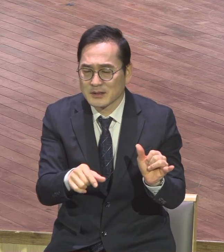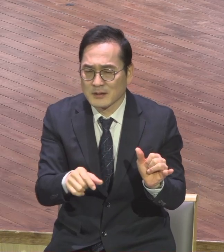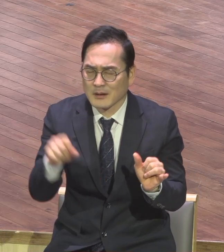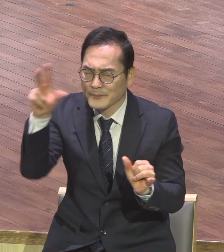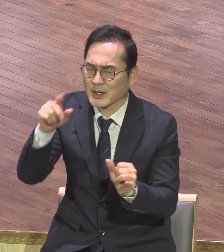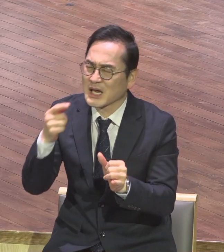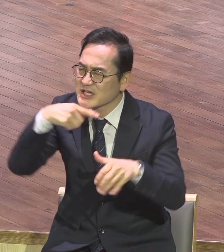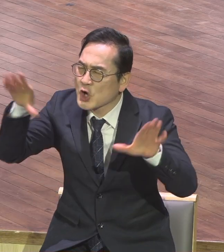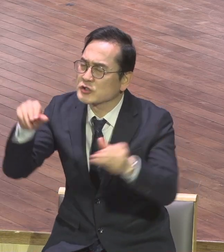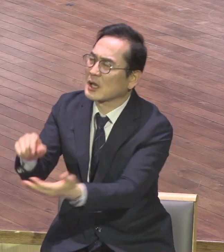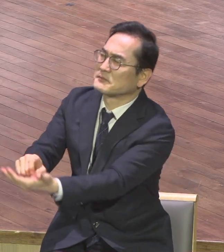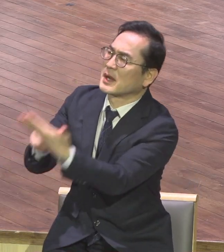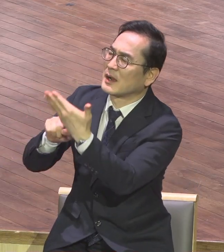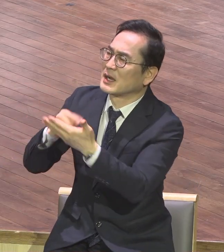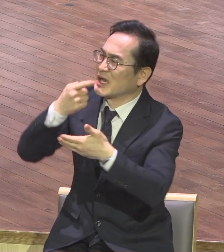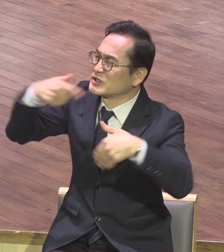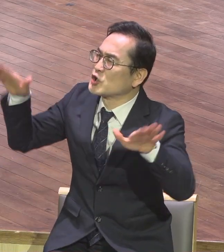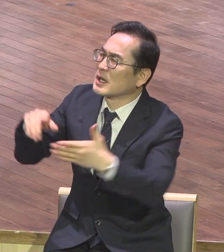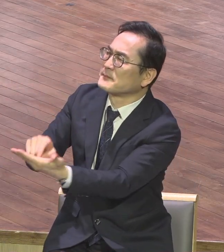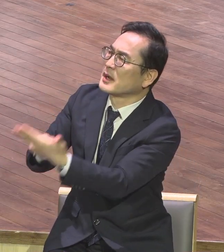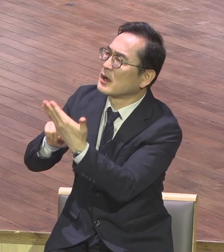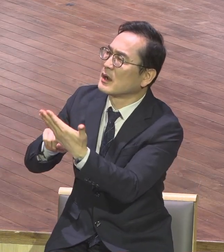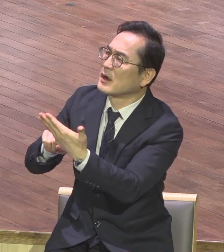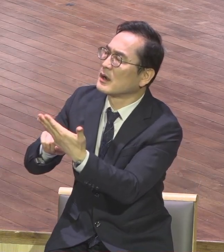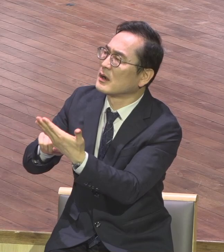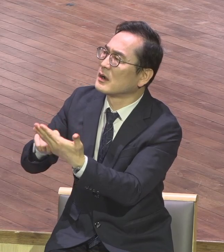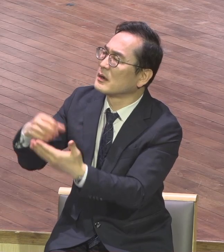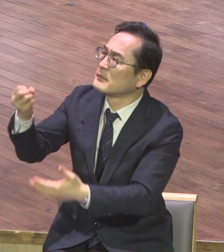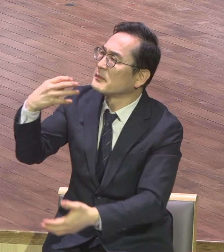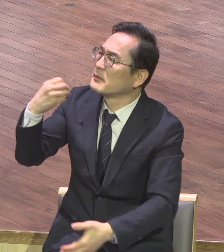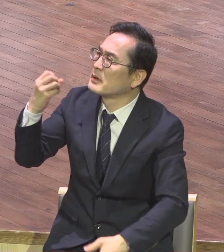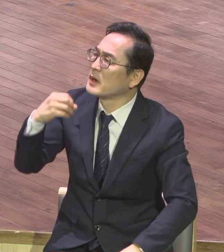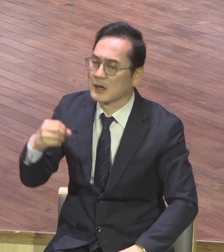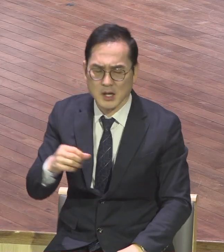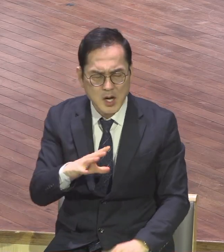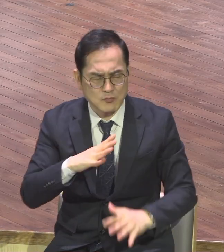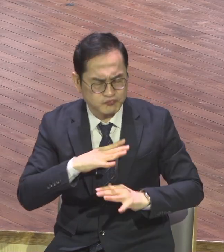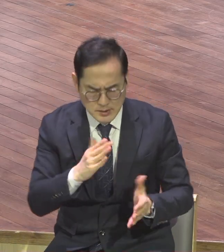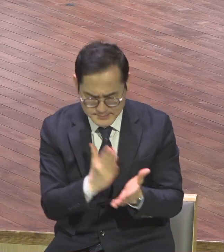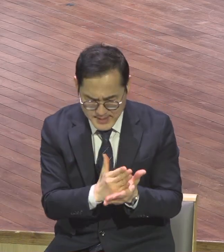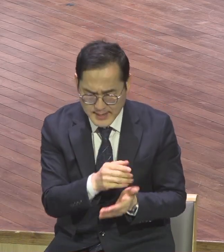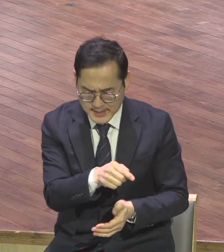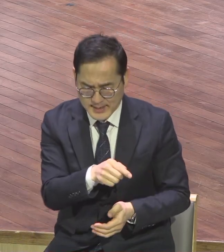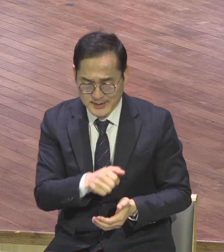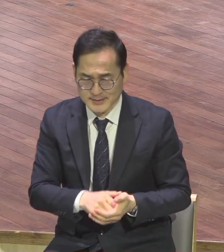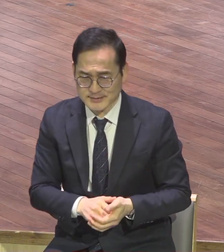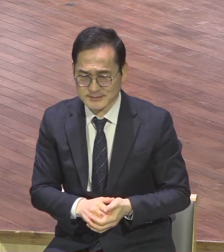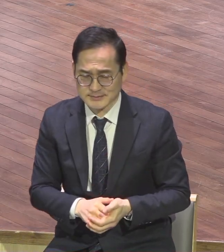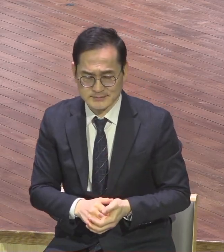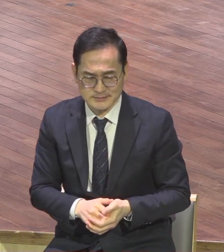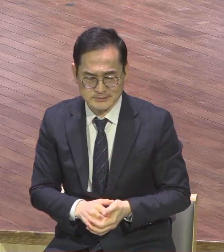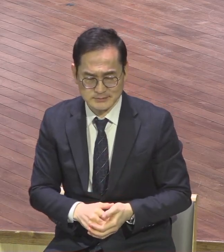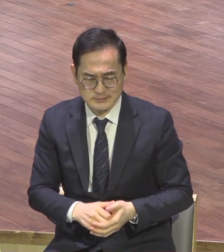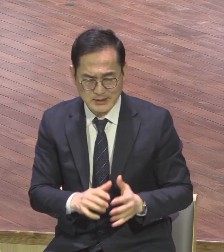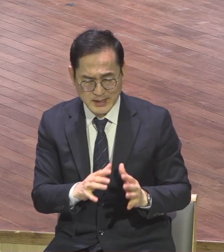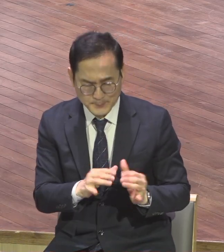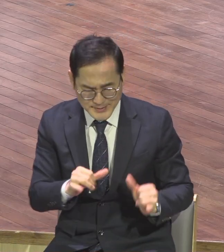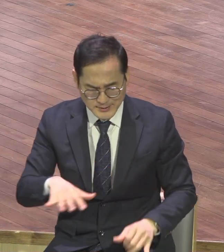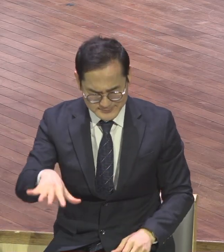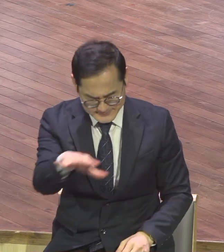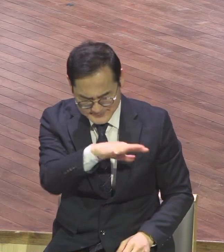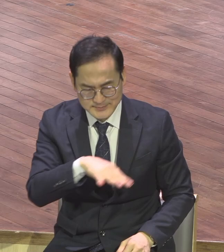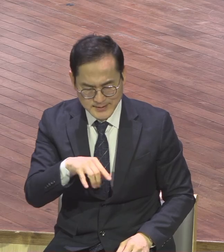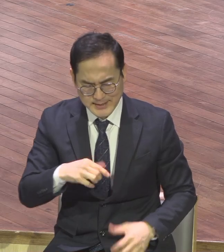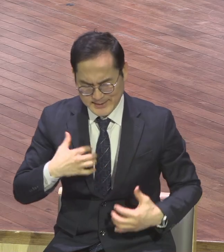천사들이 나타나가지고 외칩니다. 천사가 이르되, 무서워하지 말라. 보라, 내가 온 백성에 미칠